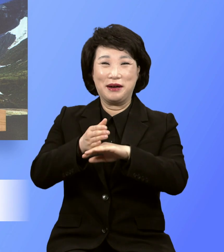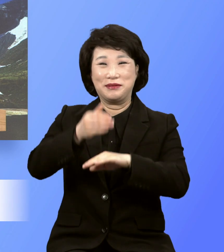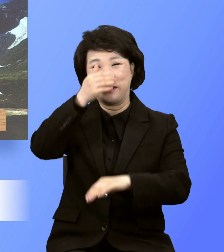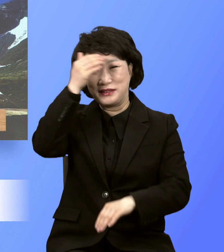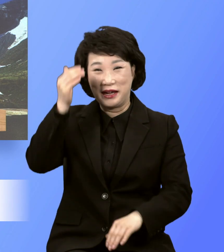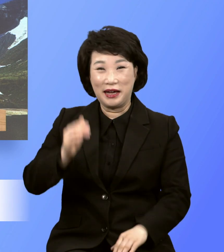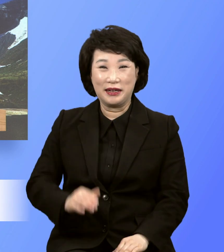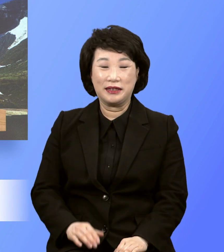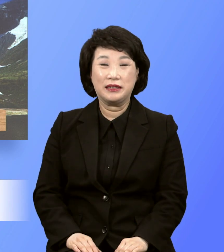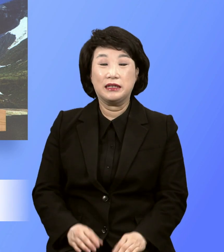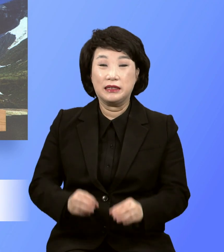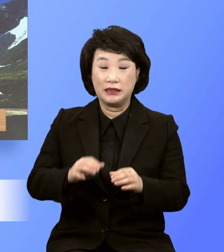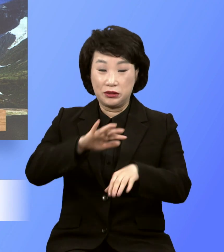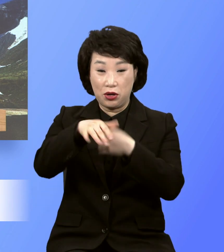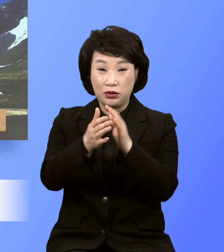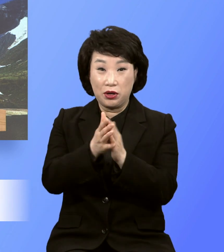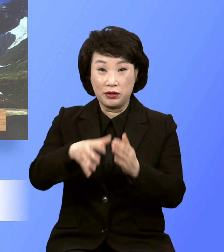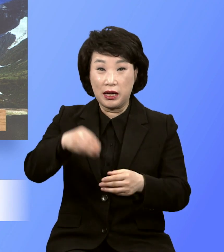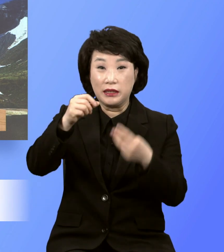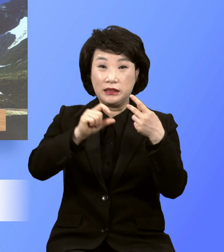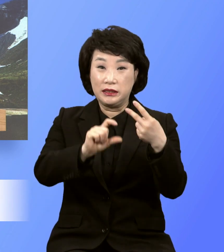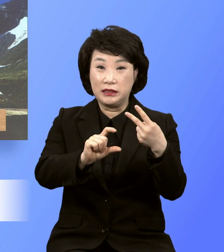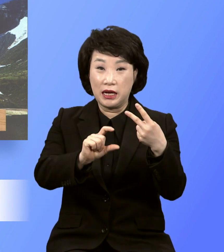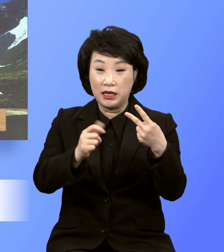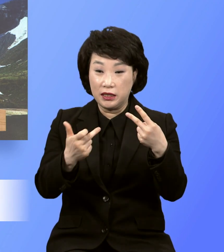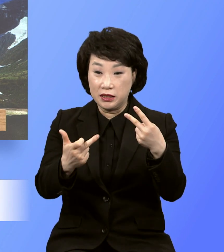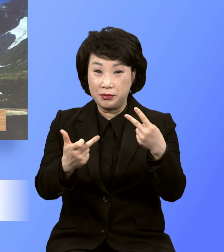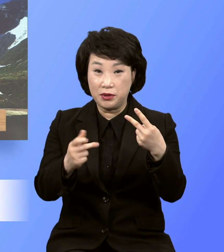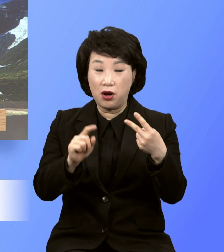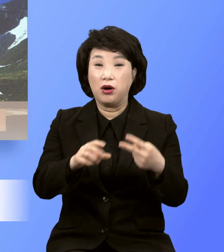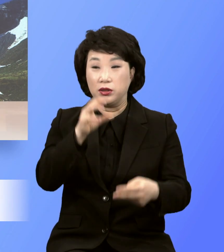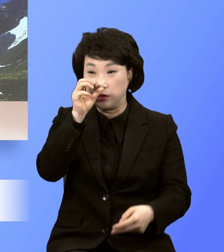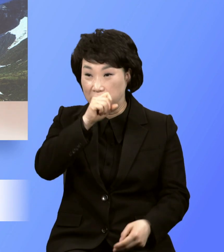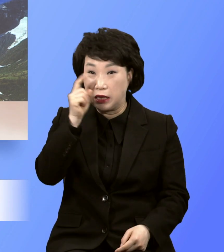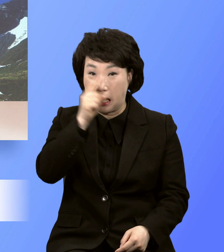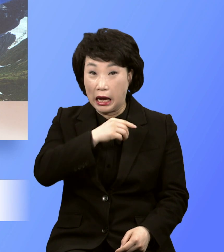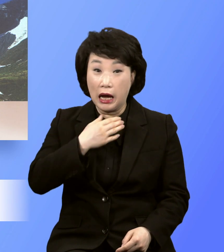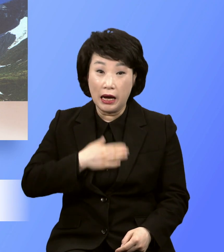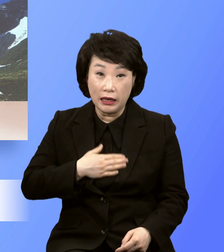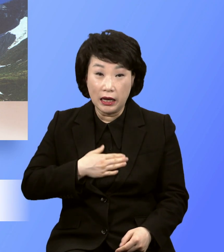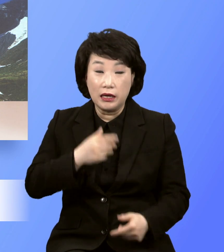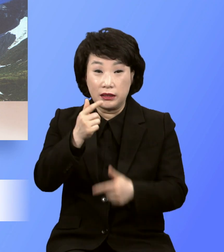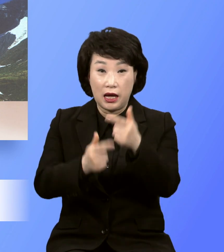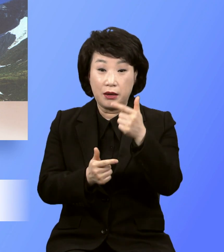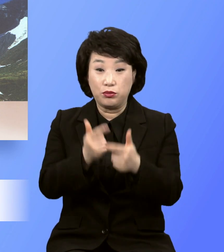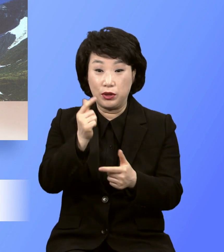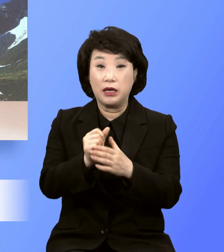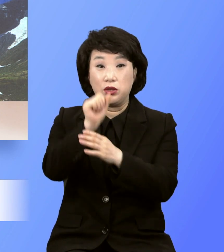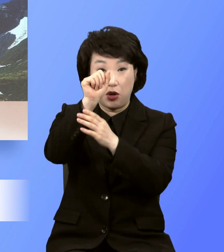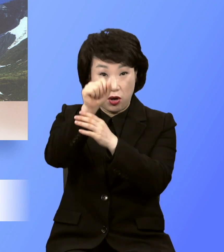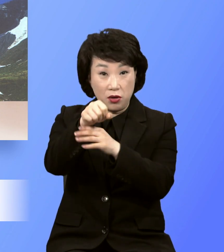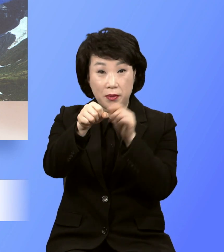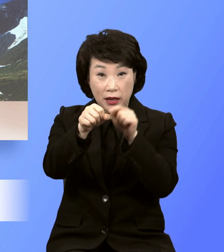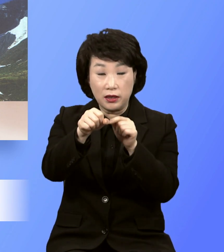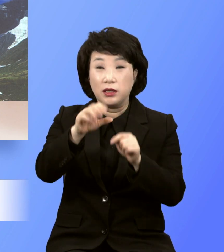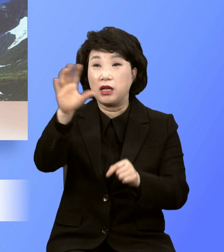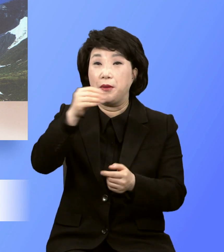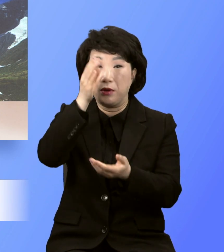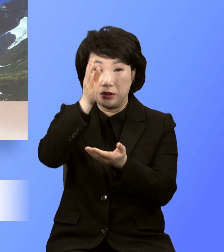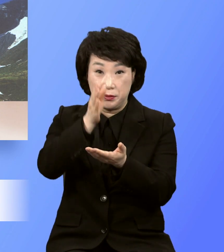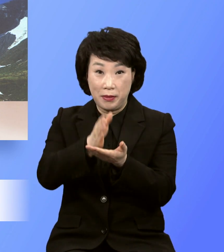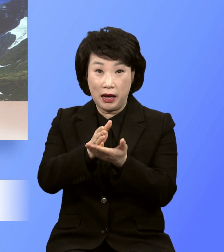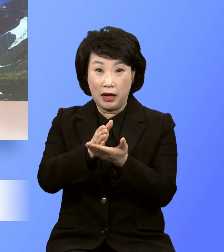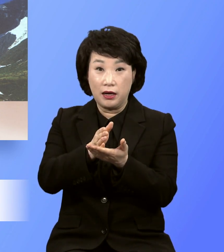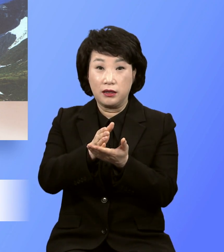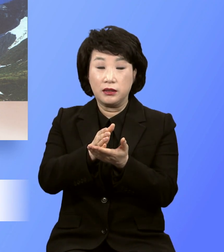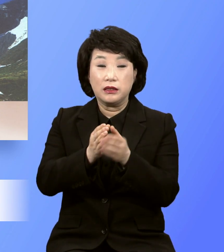때문입니다. 창세기 2장 17절에 선악을 알게 하는 나무의 실과는 먹지